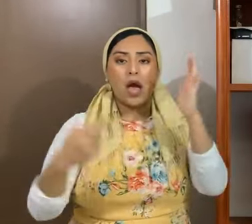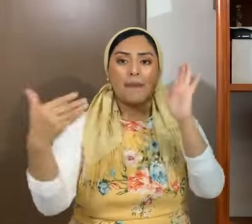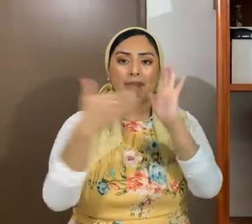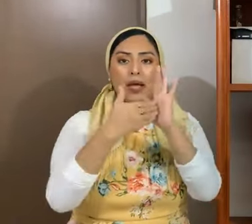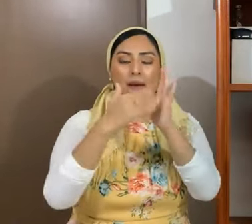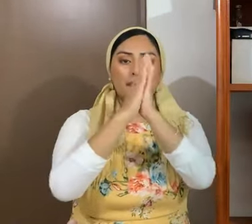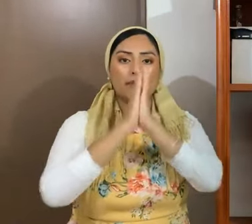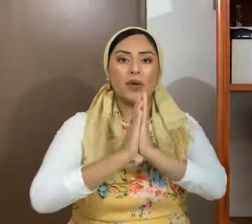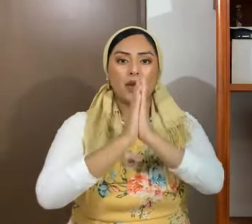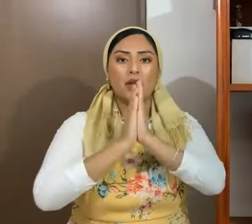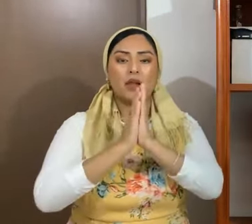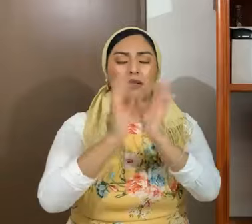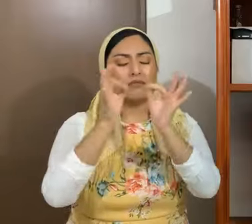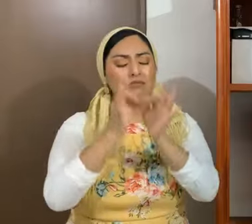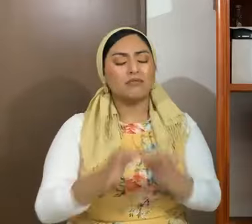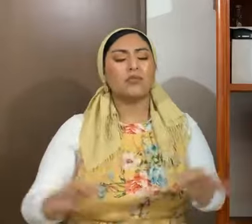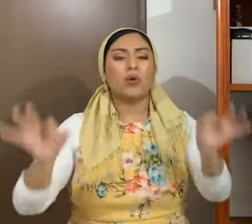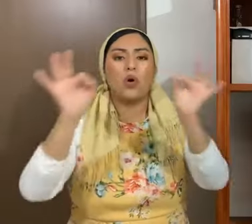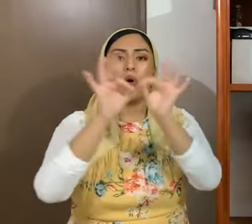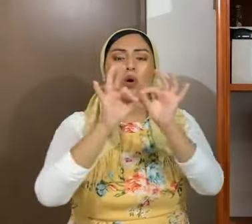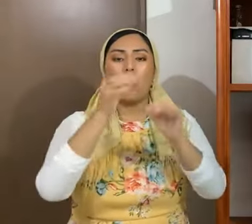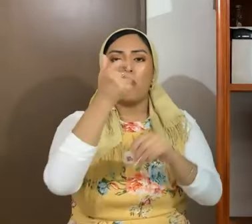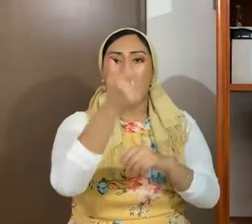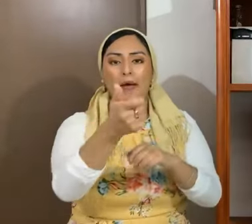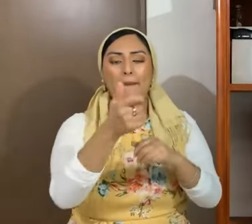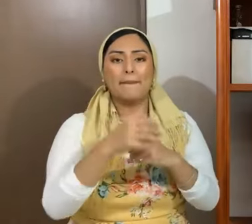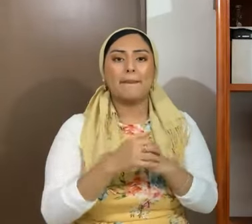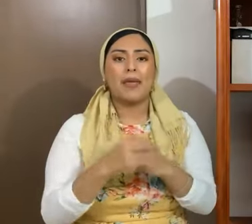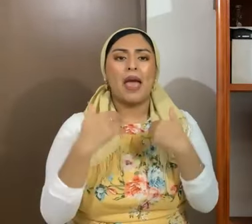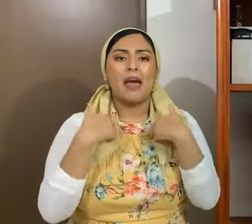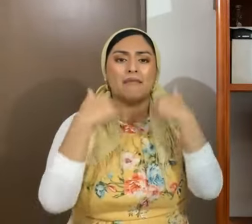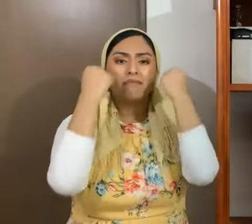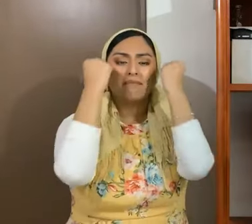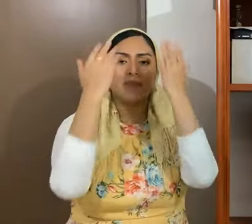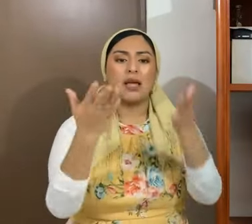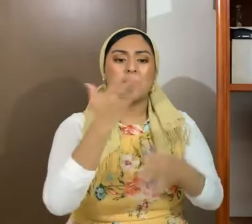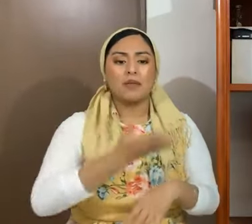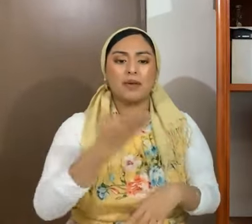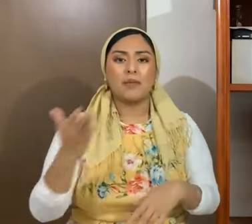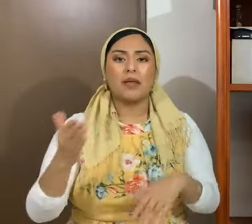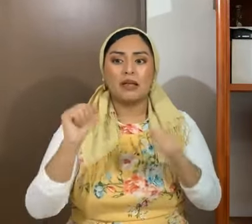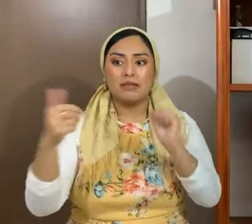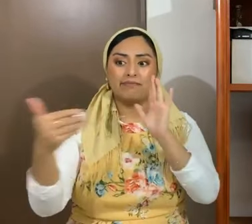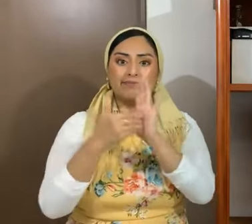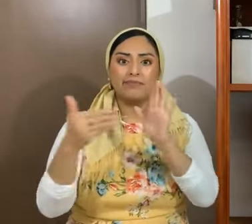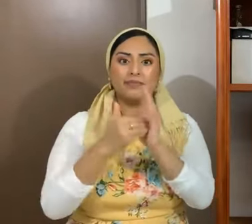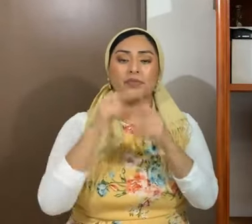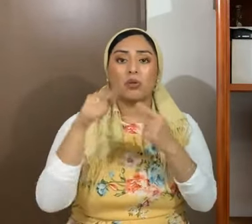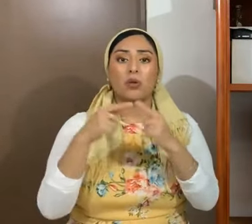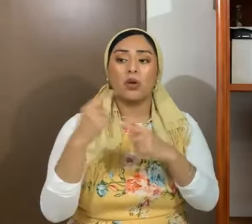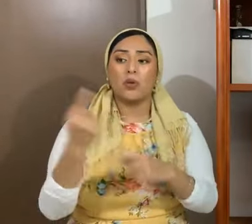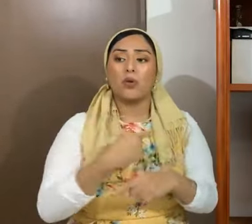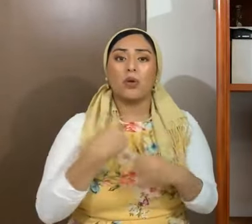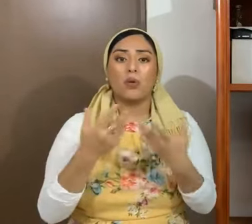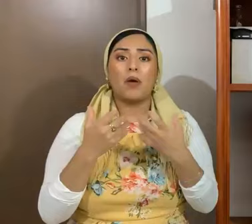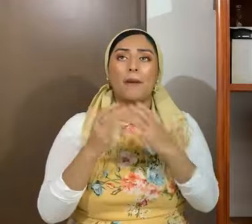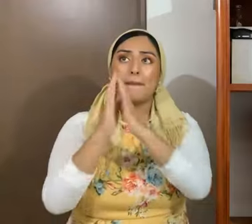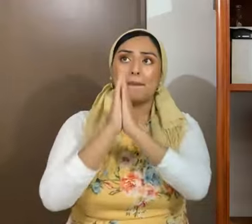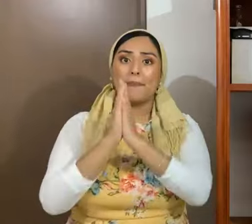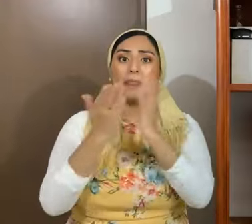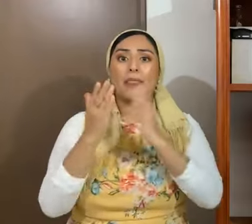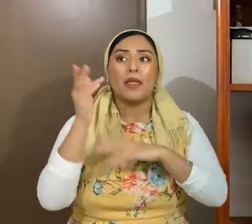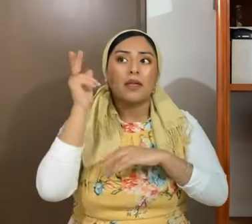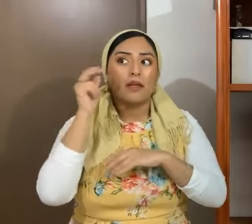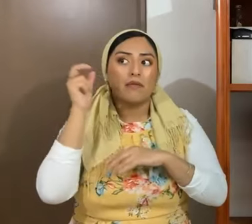en la oración. Esos temas son verdaderamente de fuego. Hay muchas cosas que pueden estorbar cuando uno quiere hacer tefilá. Puede ser